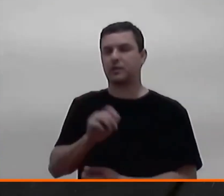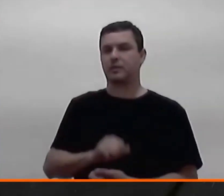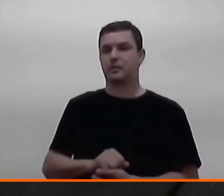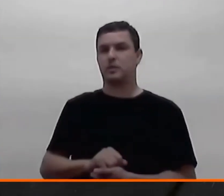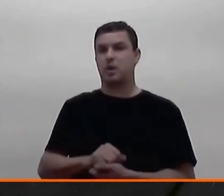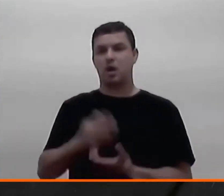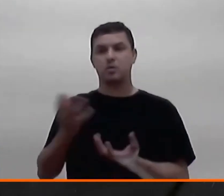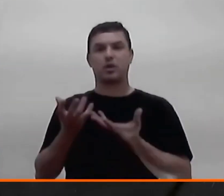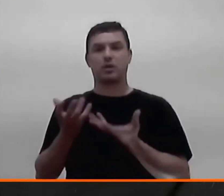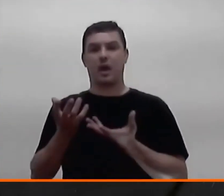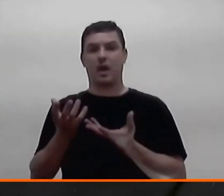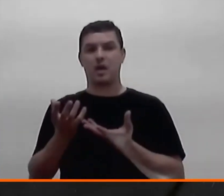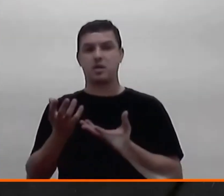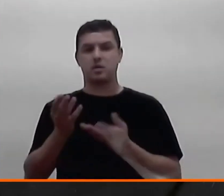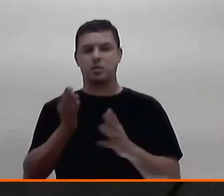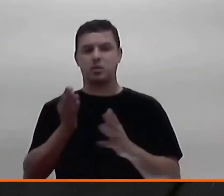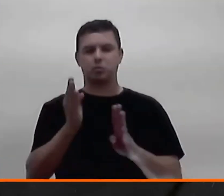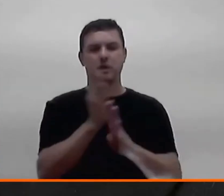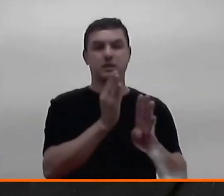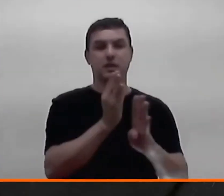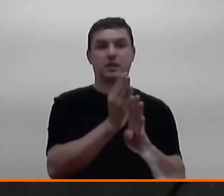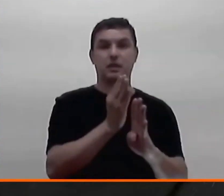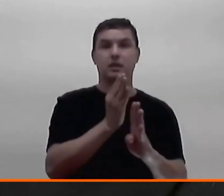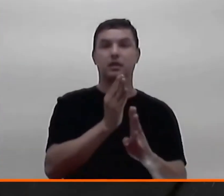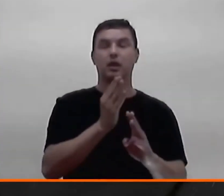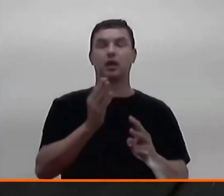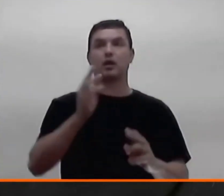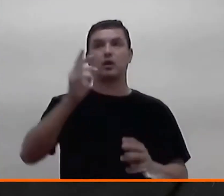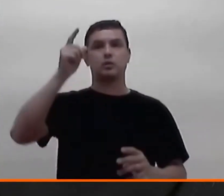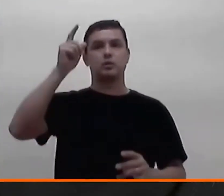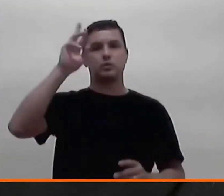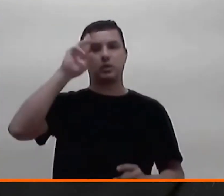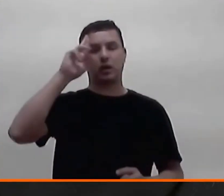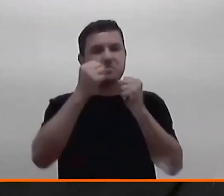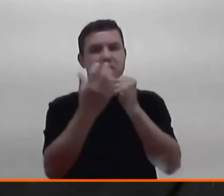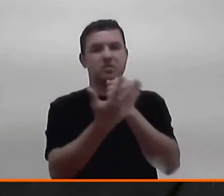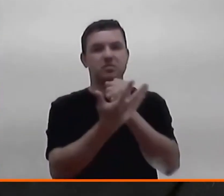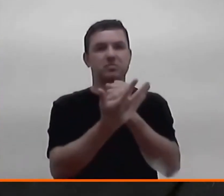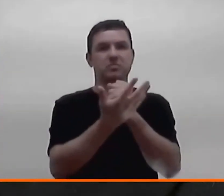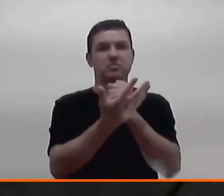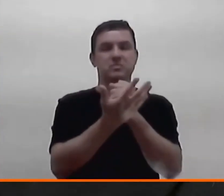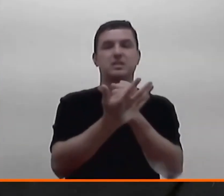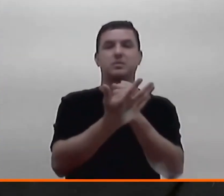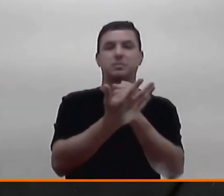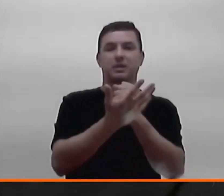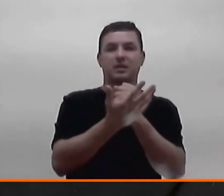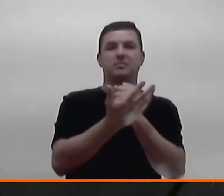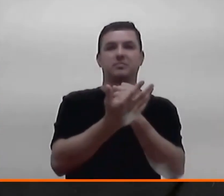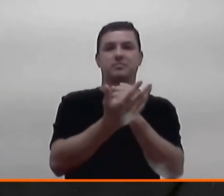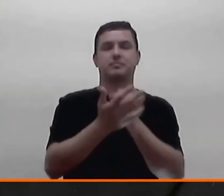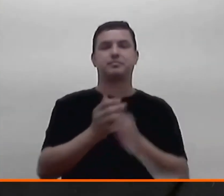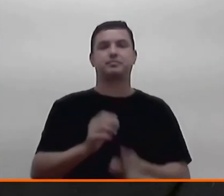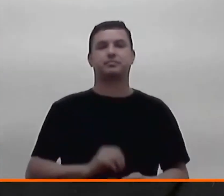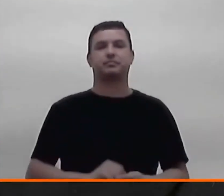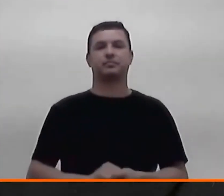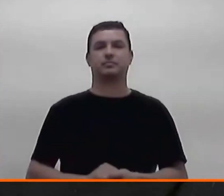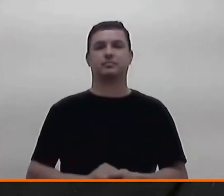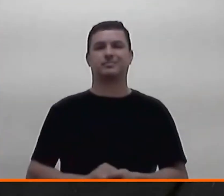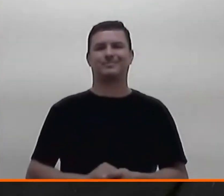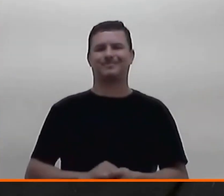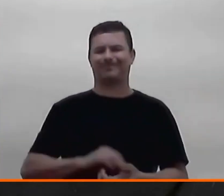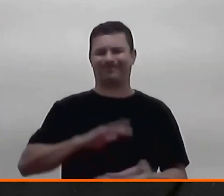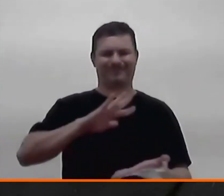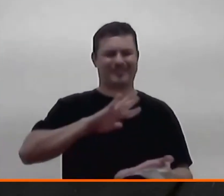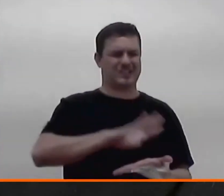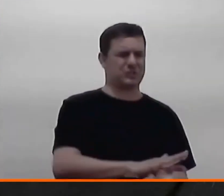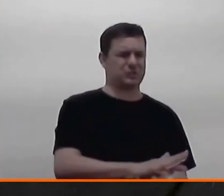conspirar contra o Senhor. E eles dizem: rompamos. Acabou com eles. Eles não